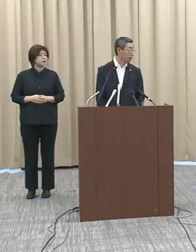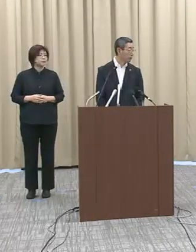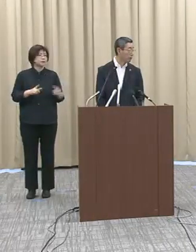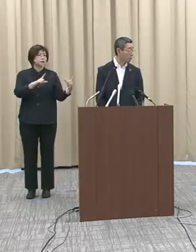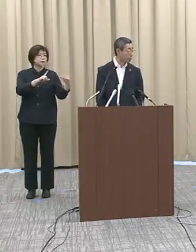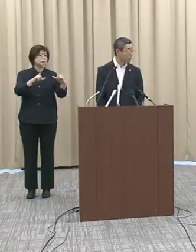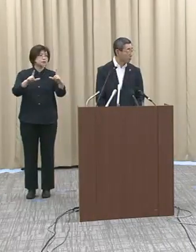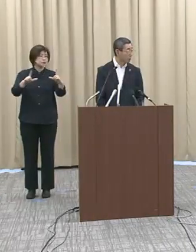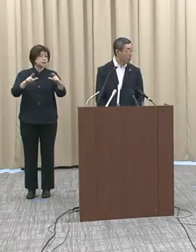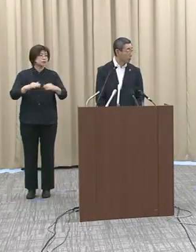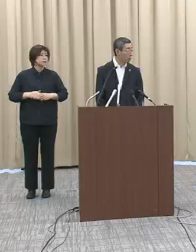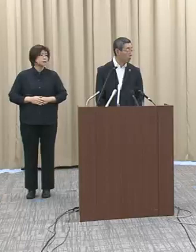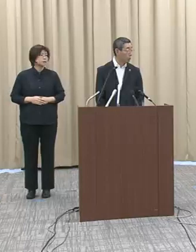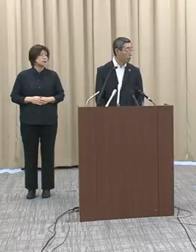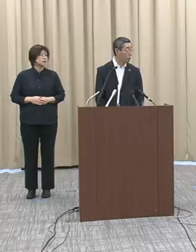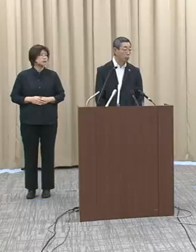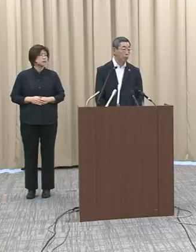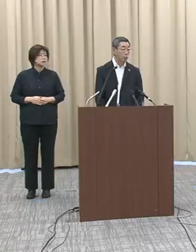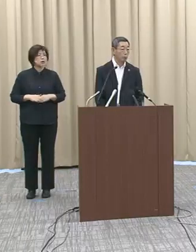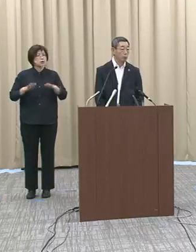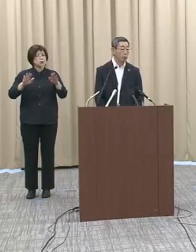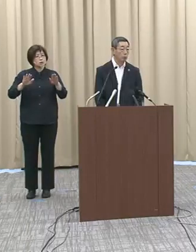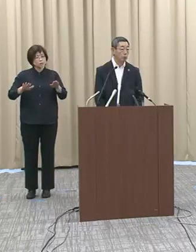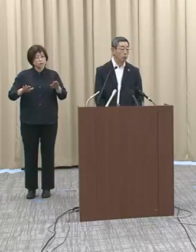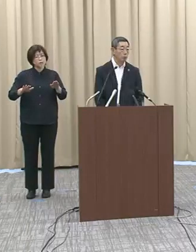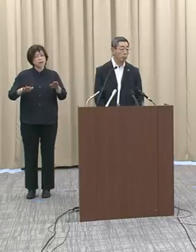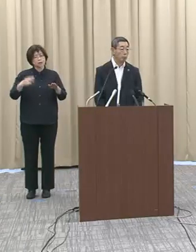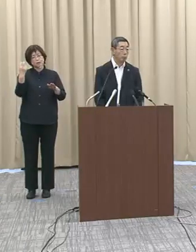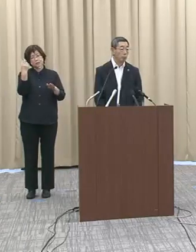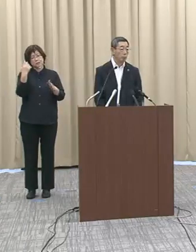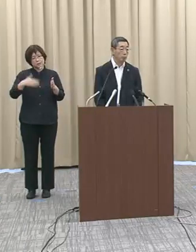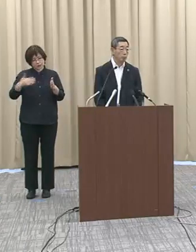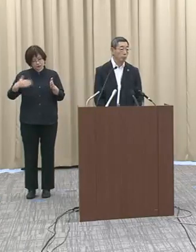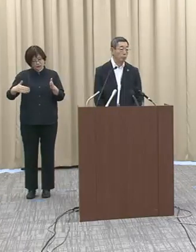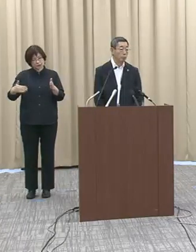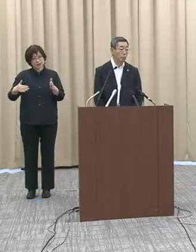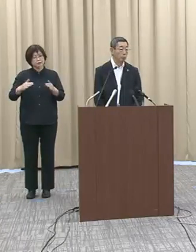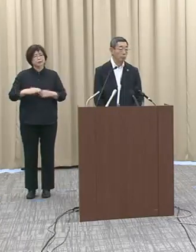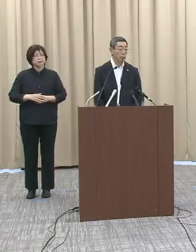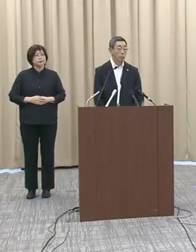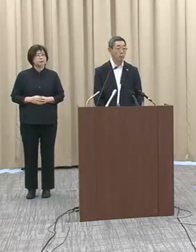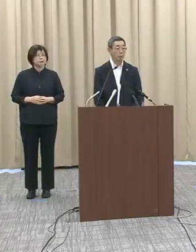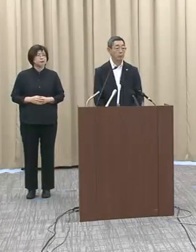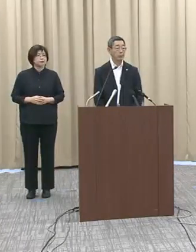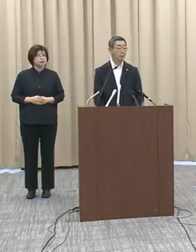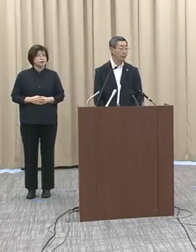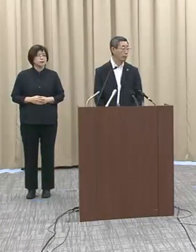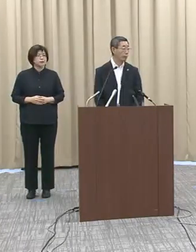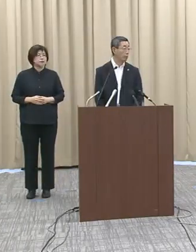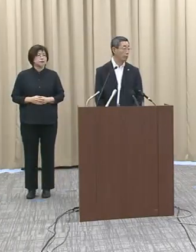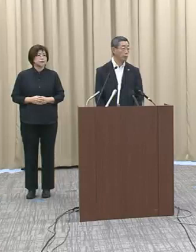日はですね、まだ確認はしてないというところです。はい。